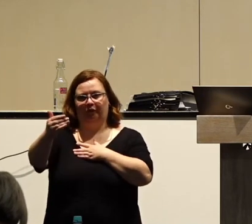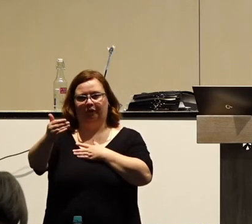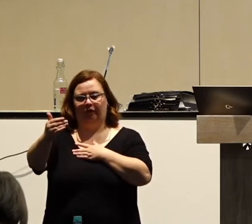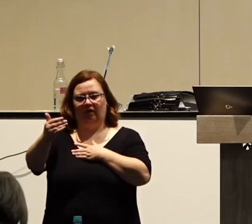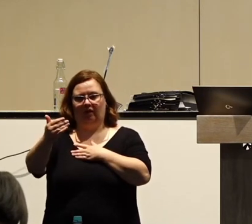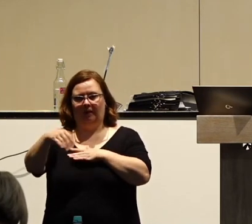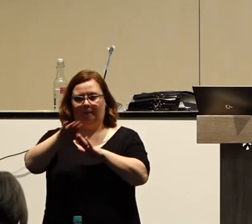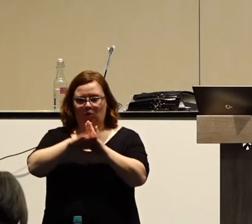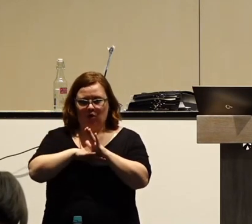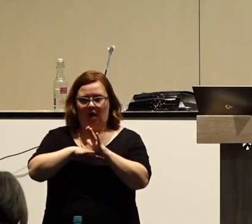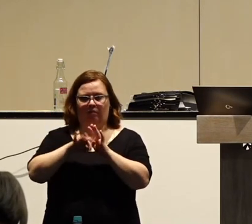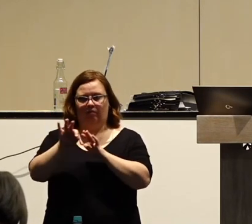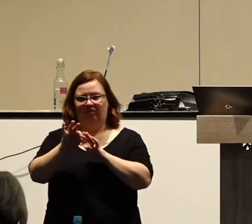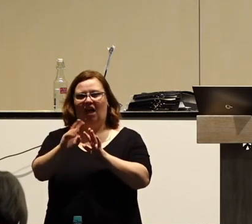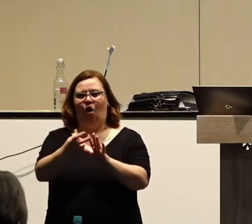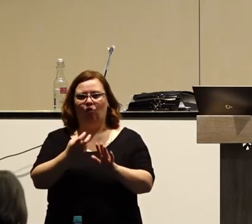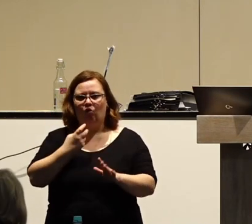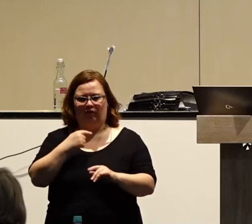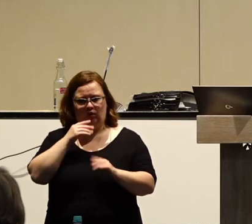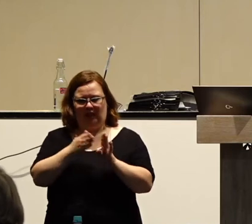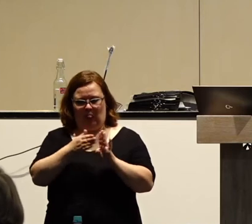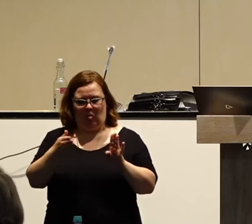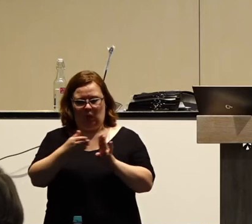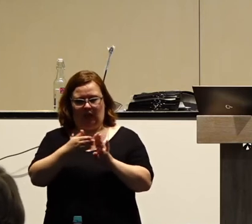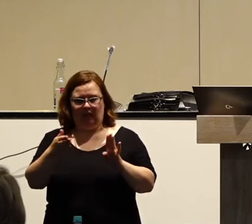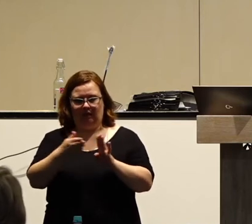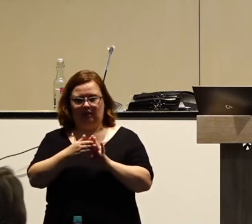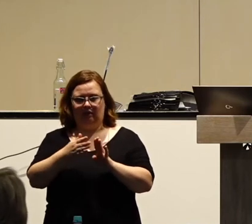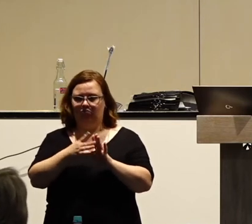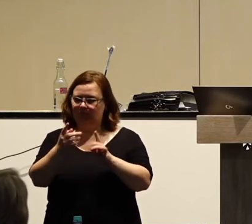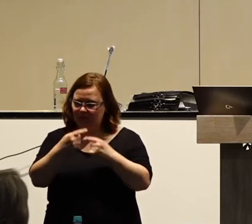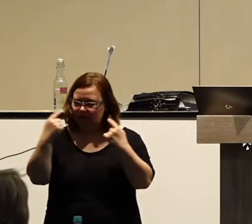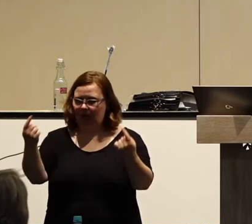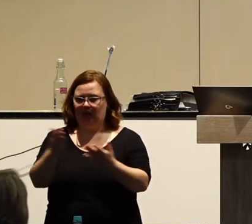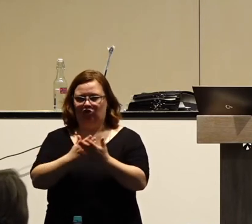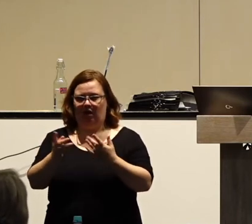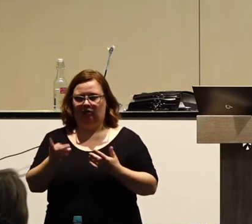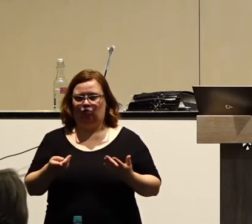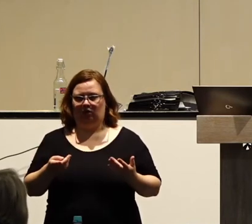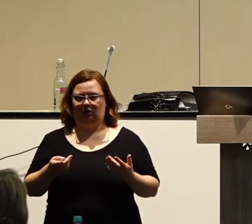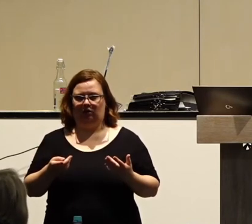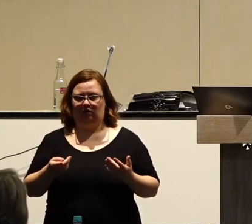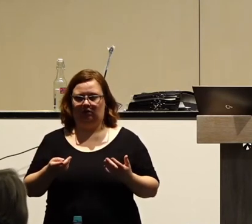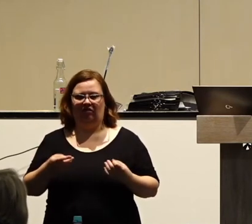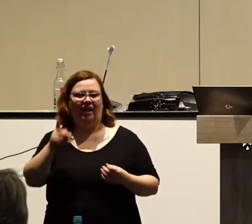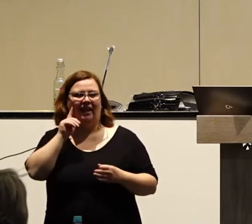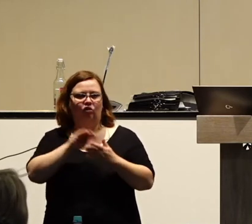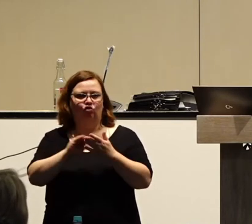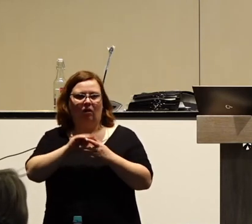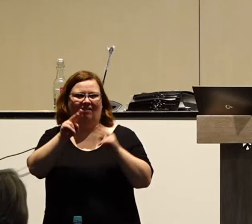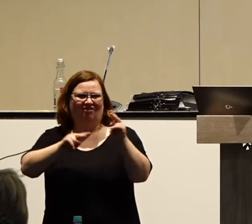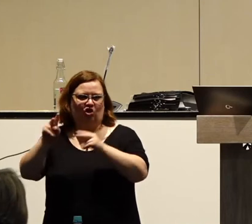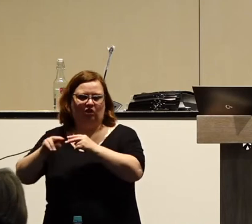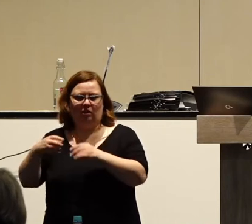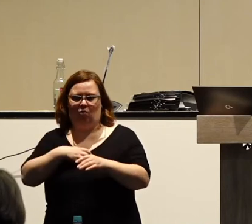ihre Programme zum Aufholen dieser Lücken völlig autark entwickeln können. Denn jede Schule hat